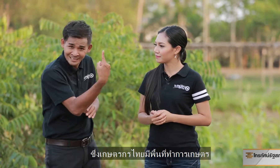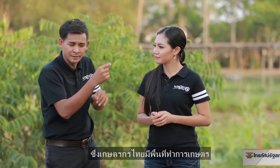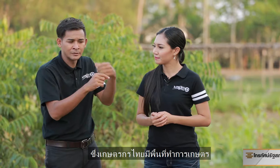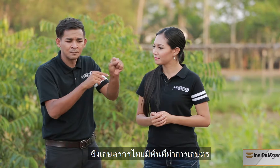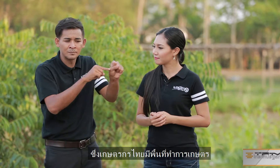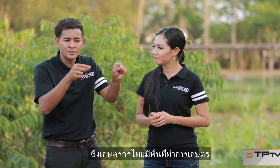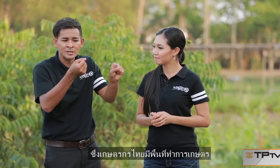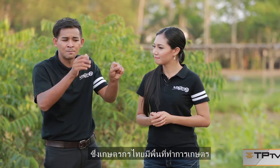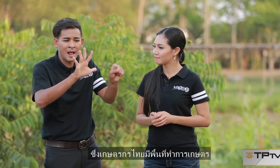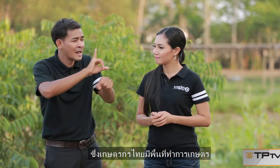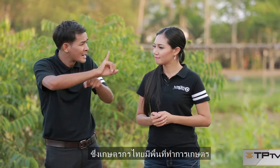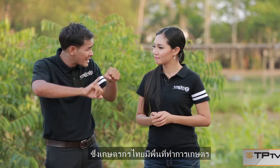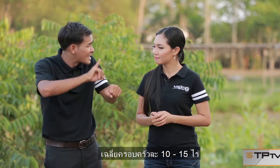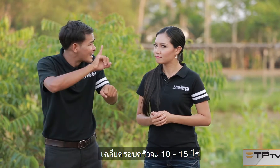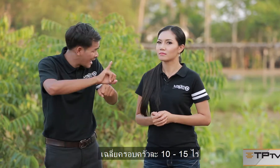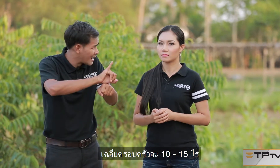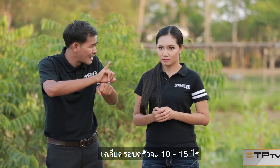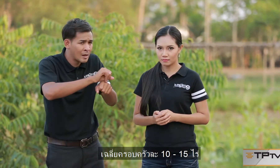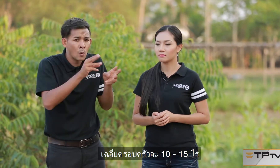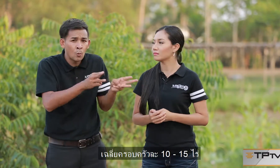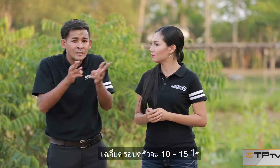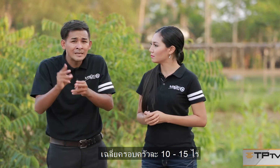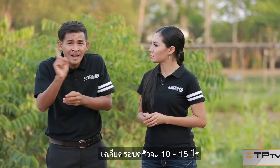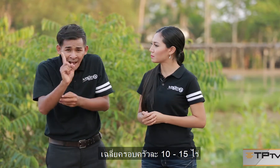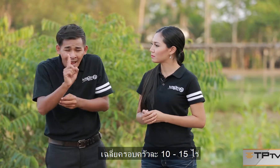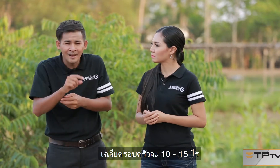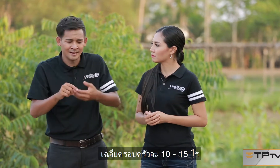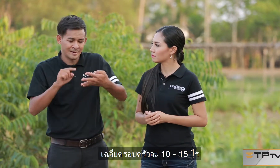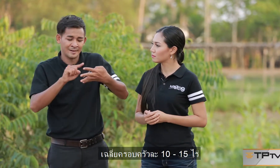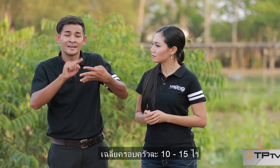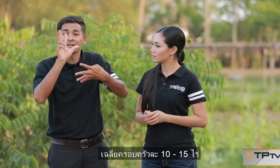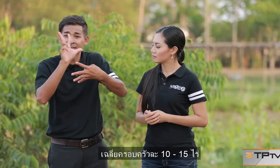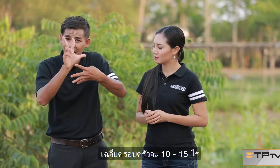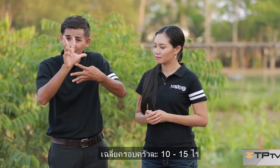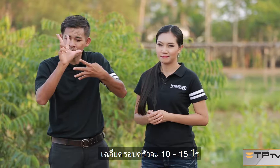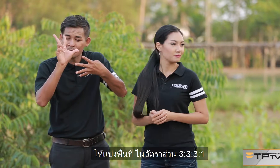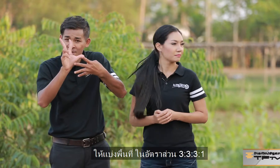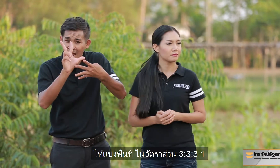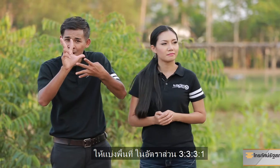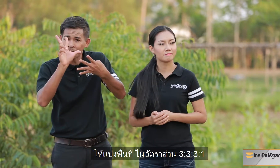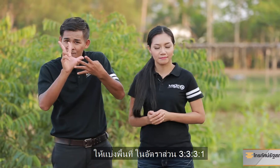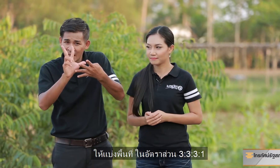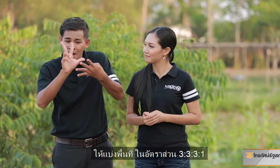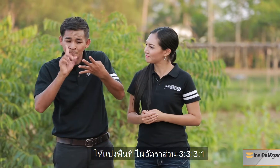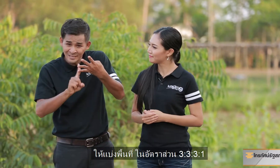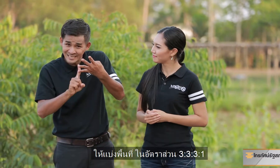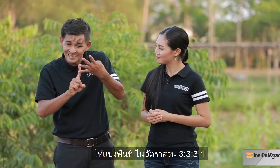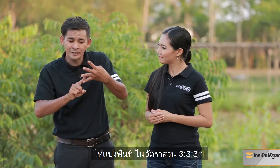มีพื้นที่ทำการเกษตรเฉลี่ยครอบครัวละ 10-15 ไร่ให้แบ่งพื้นที่ในอัตราส่ว